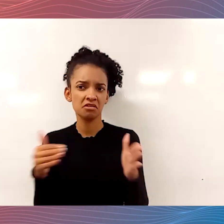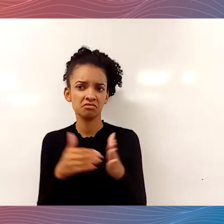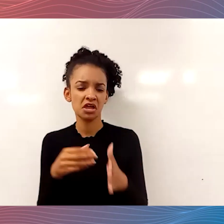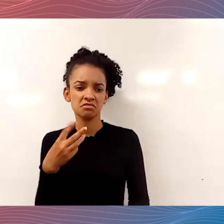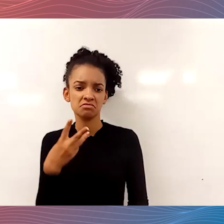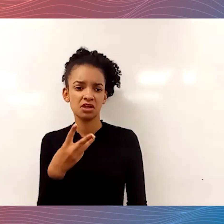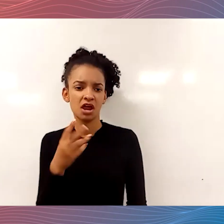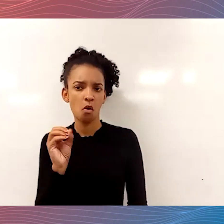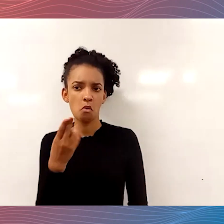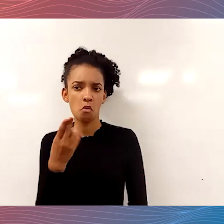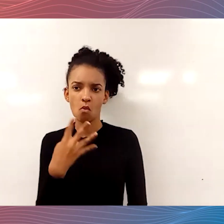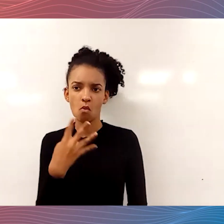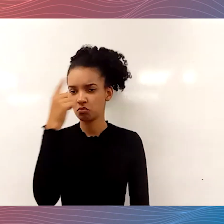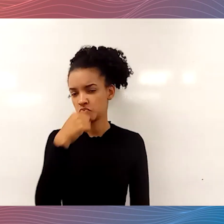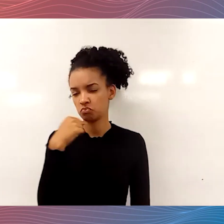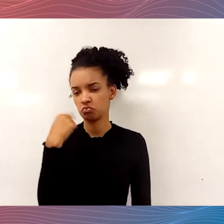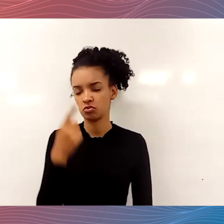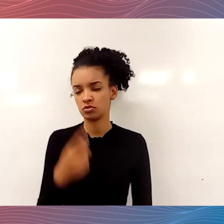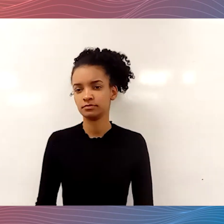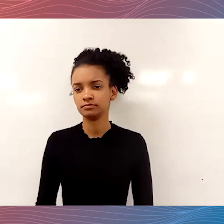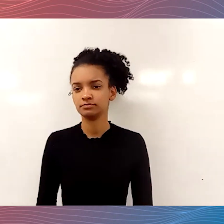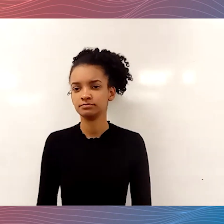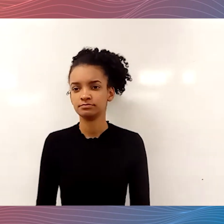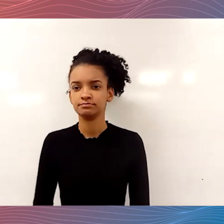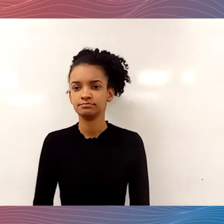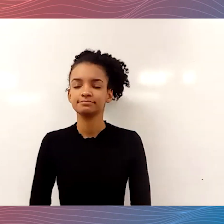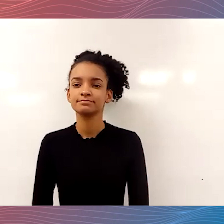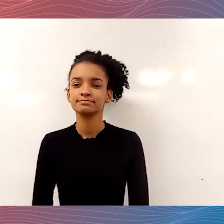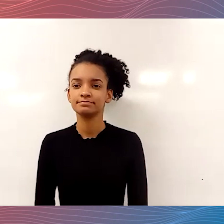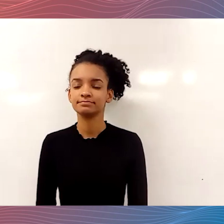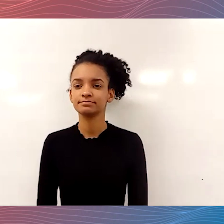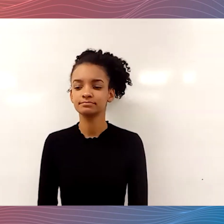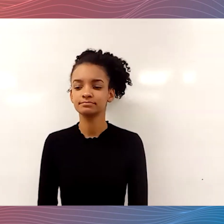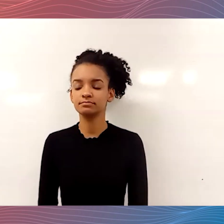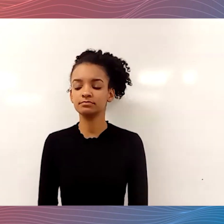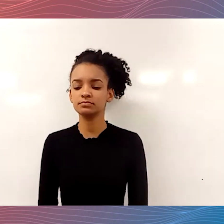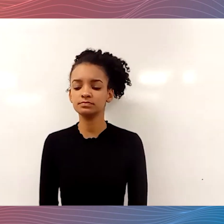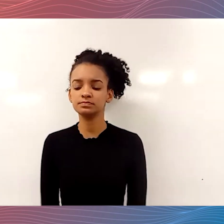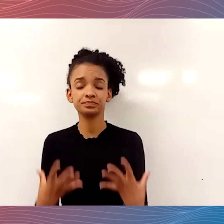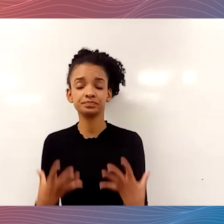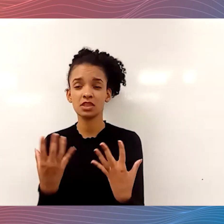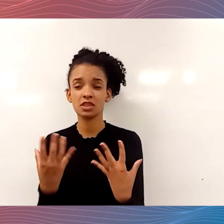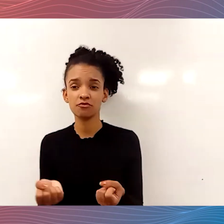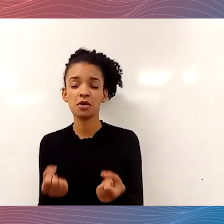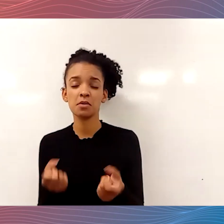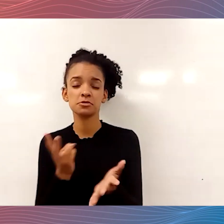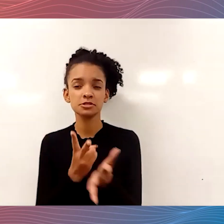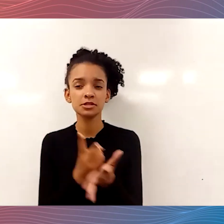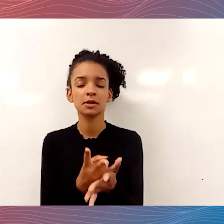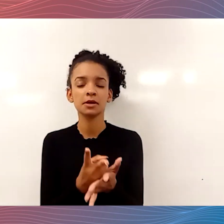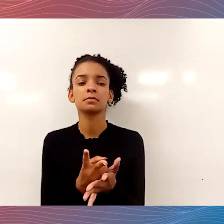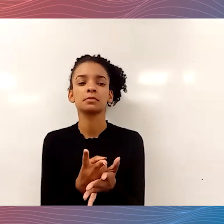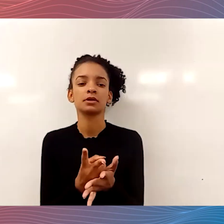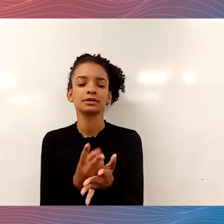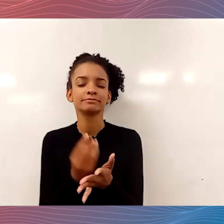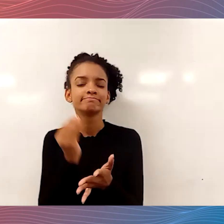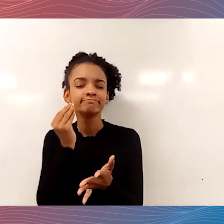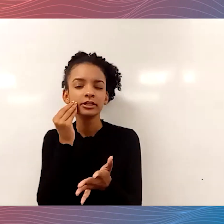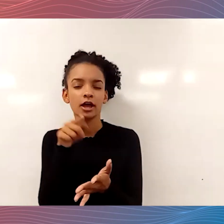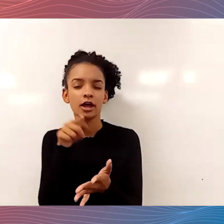Não toma muito seu tempo, toma? Nós vamos procurar fazer todos os sábados que pudermos fazer. Pode